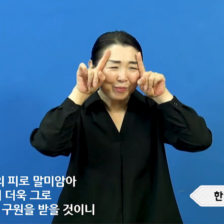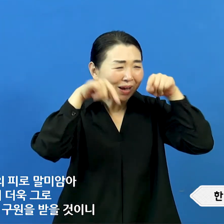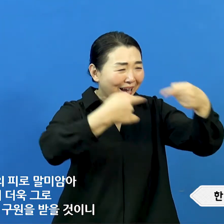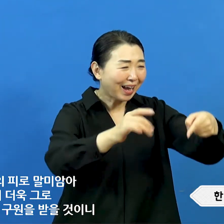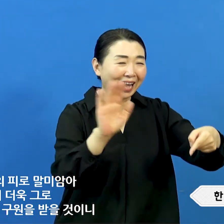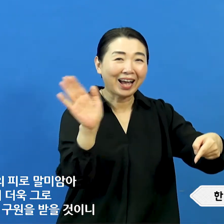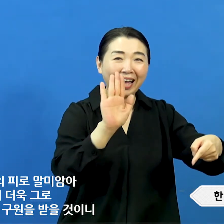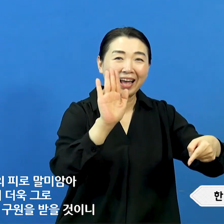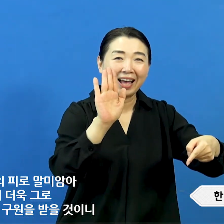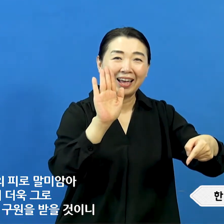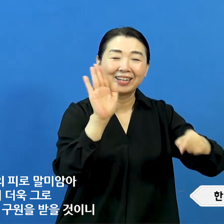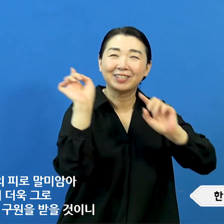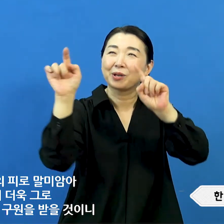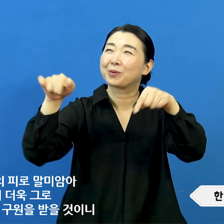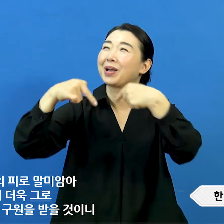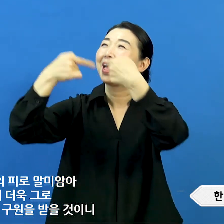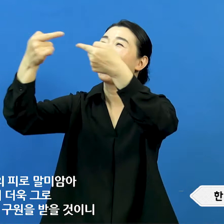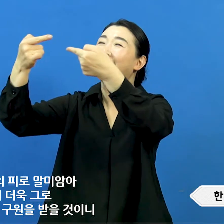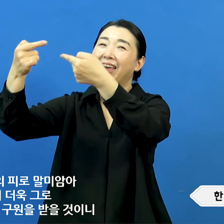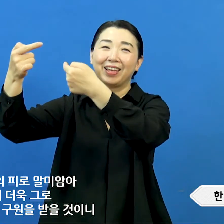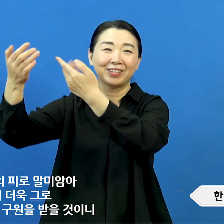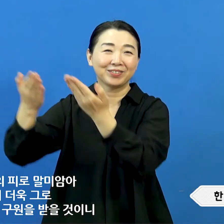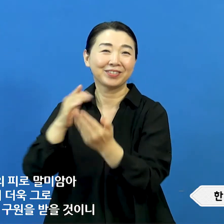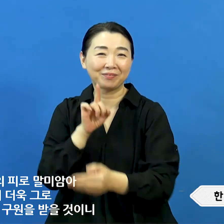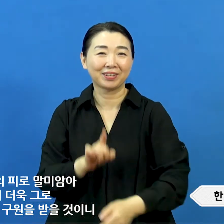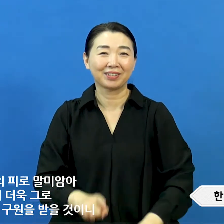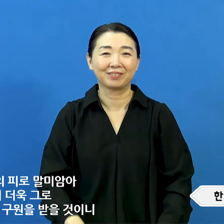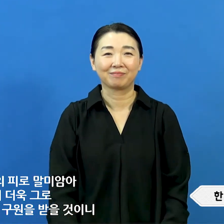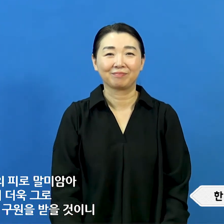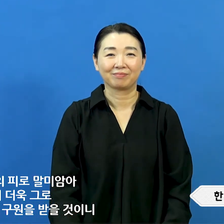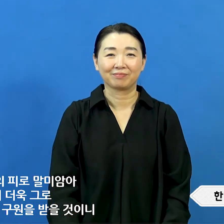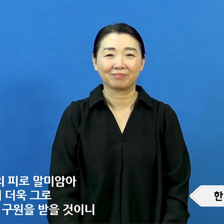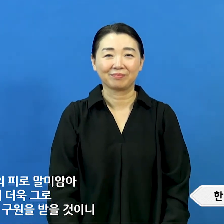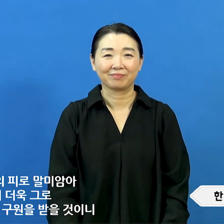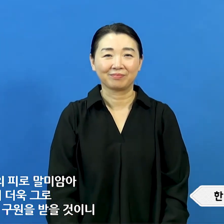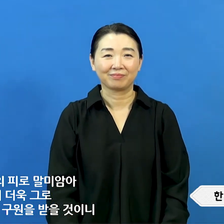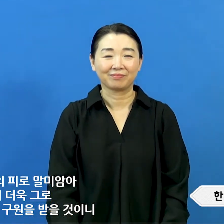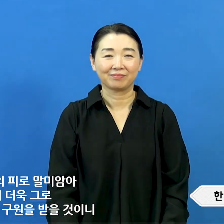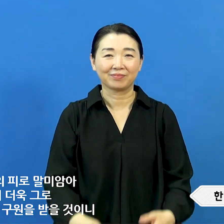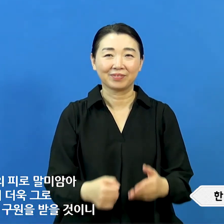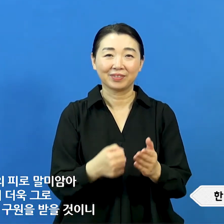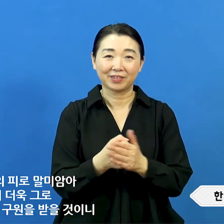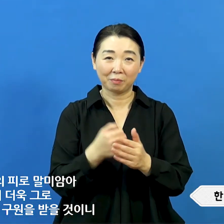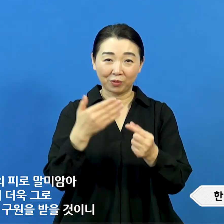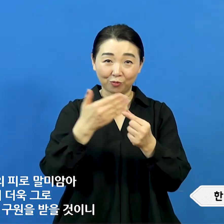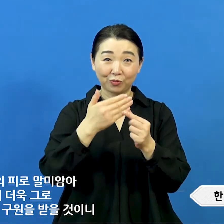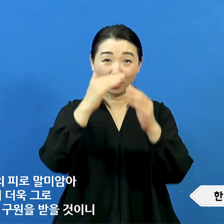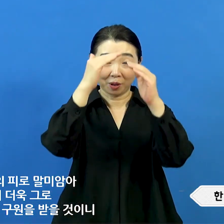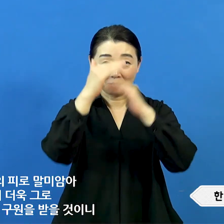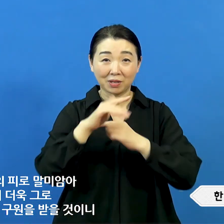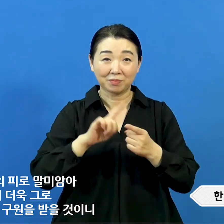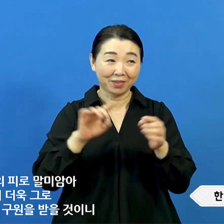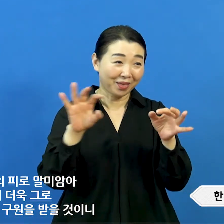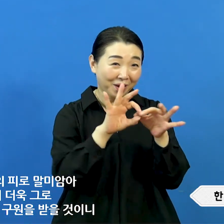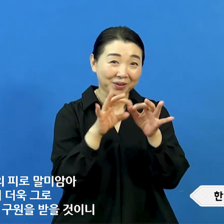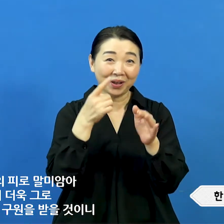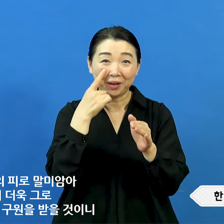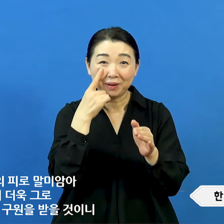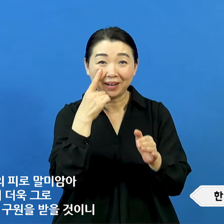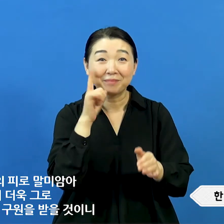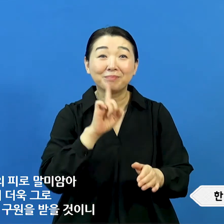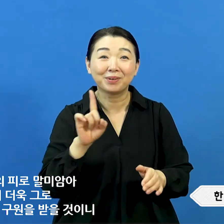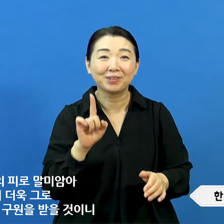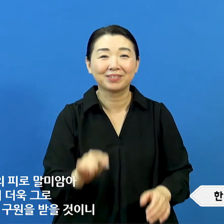않고 천국으로 가도록 해주신다, 그런 뜻입니다. 그러니까 이 9절의 말씀을 연결을 시켜보면 이런